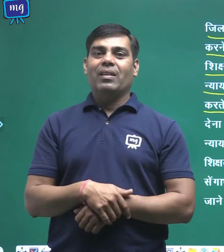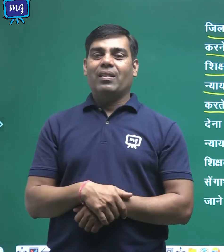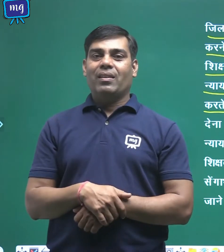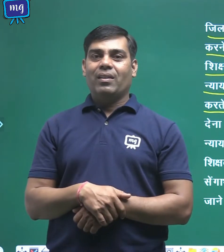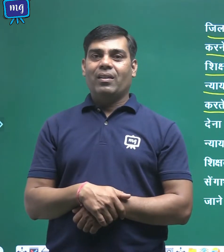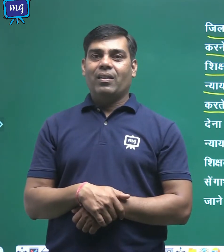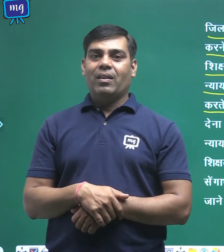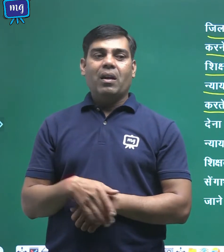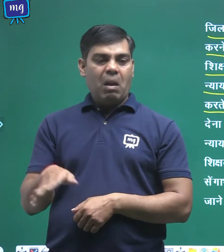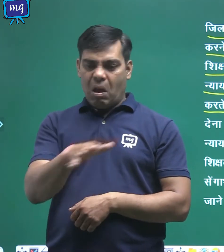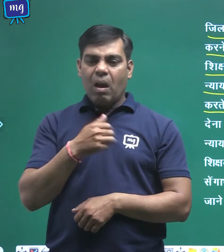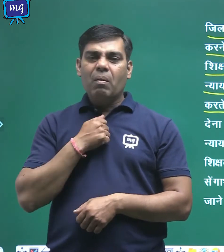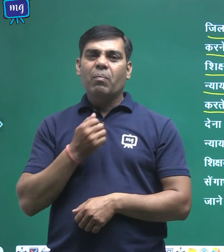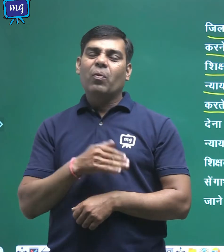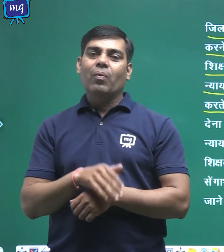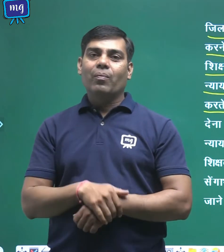हम तो